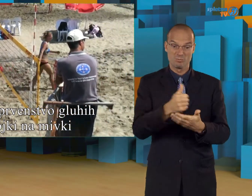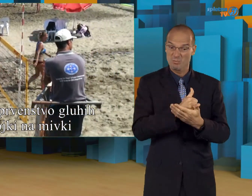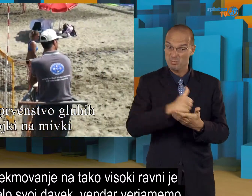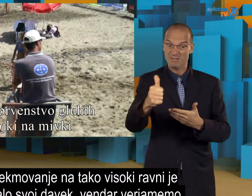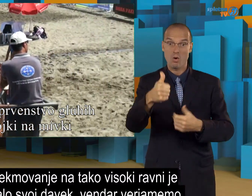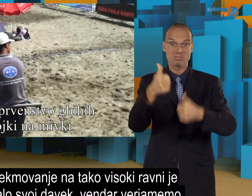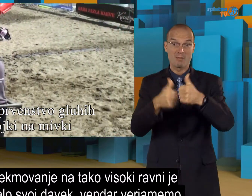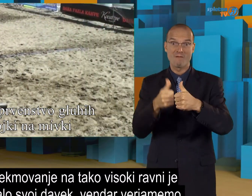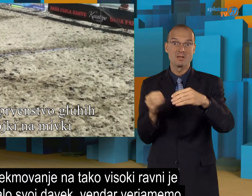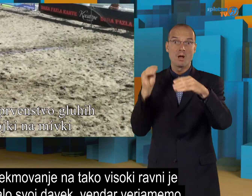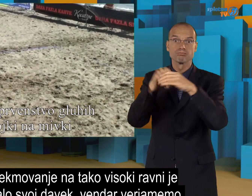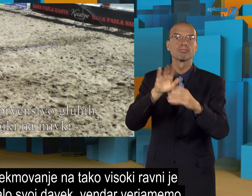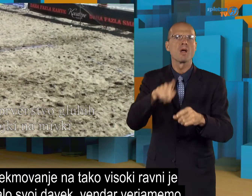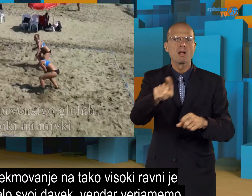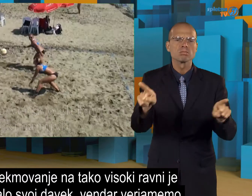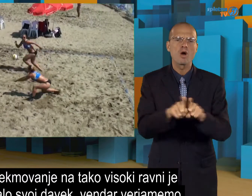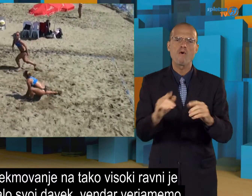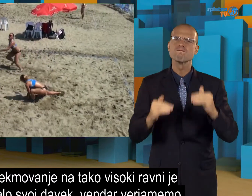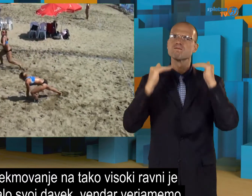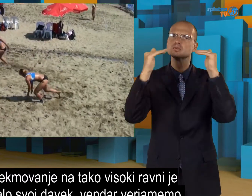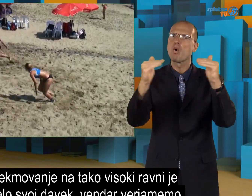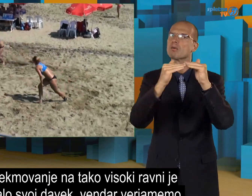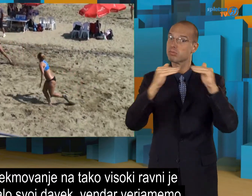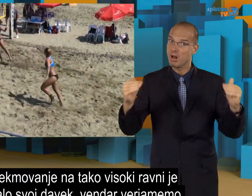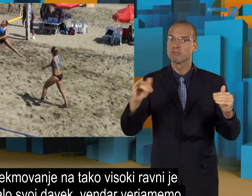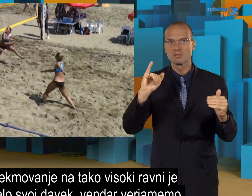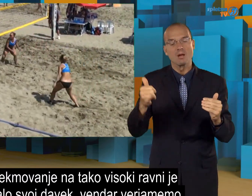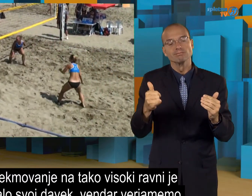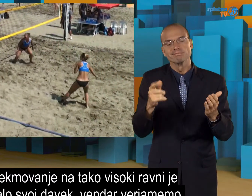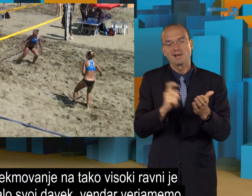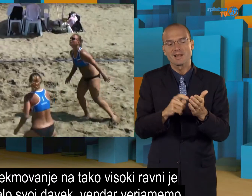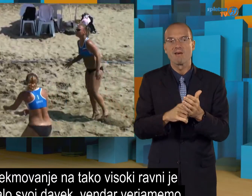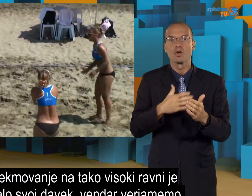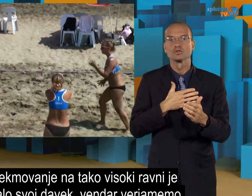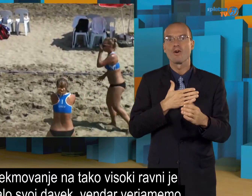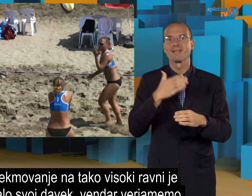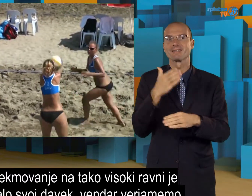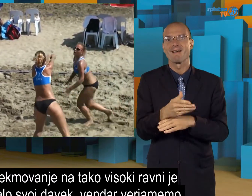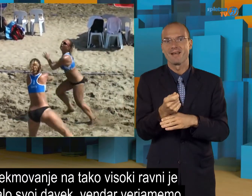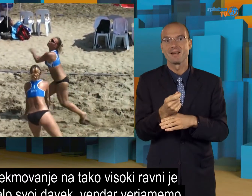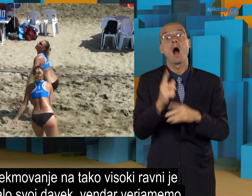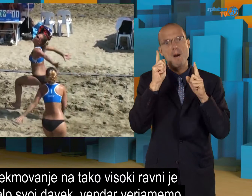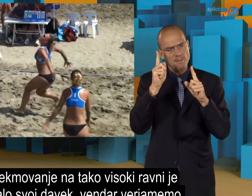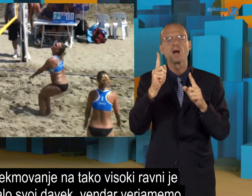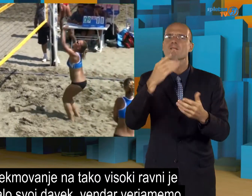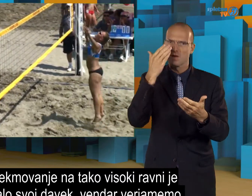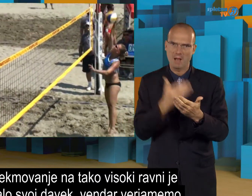Prvo tekmovanje na tako visoki ravni je zahtevalo svoj davek, vendar verjamemo, da bo takšna izkušnja velika